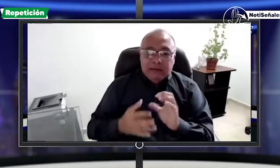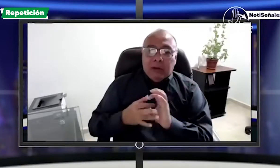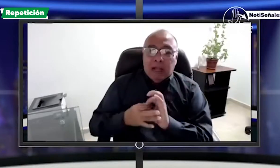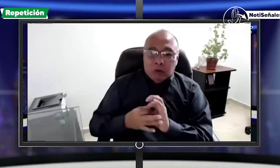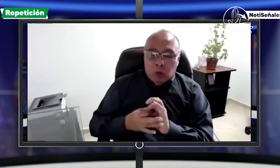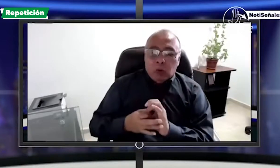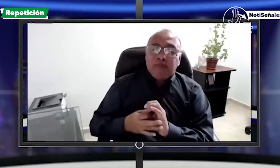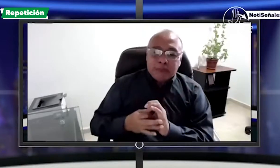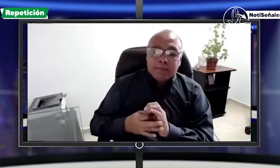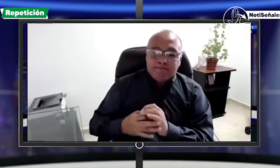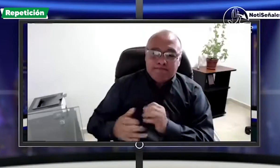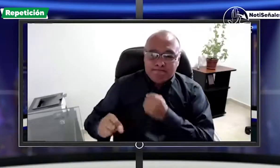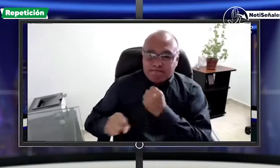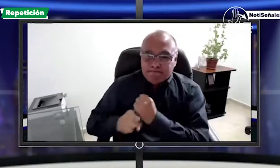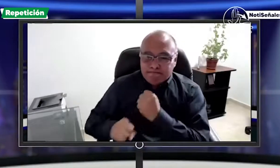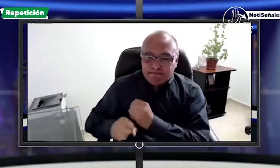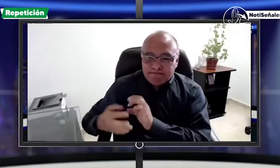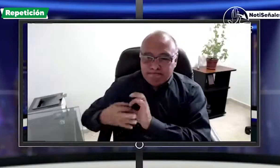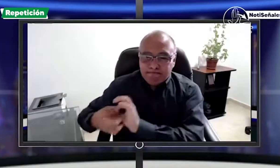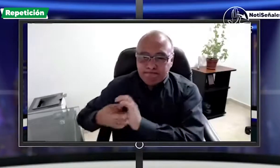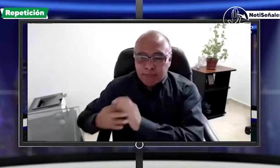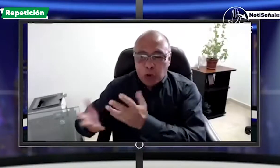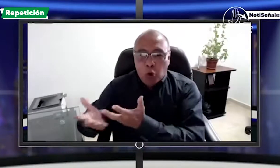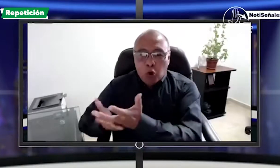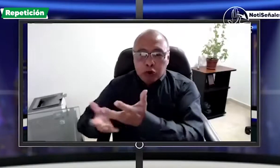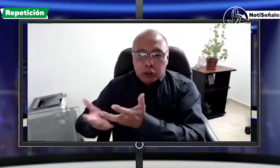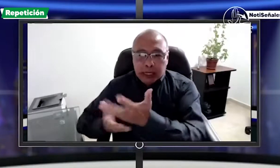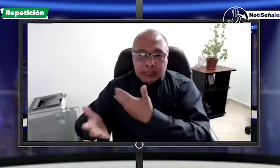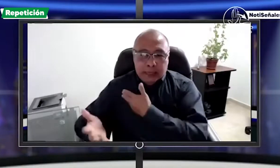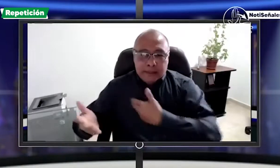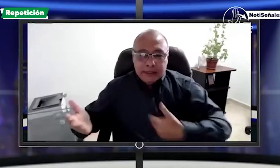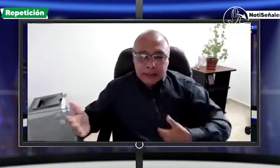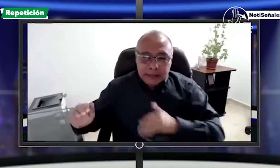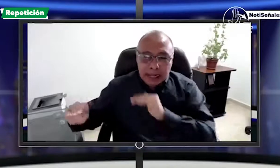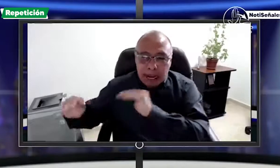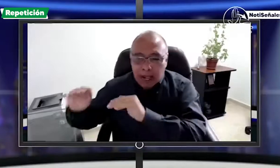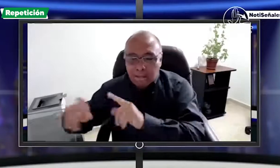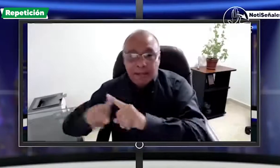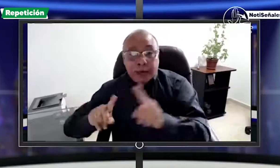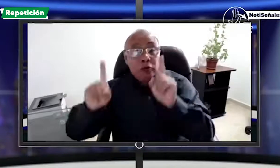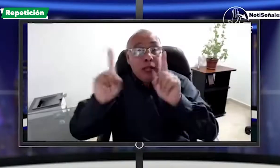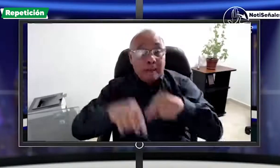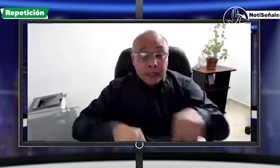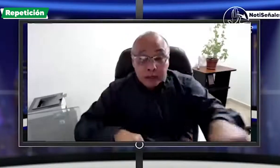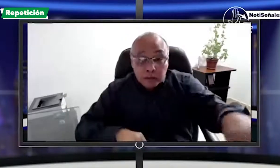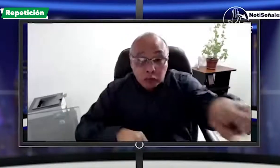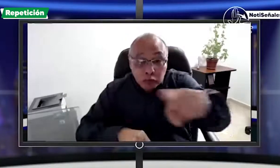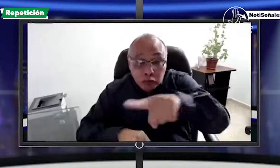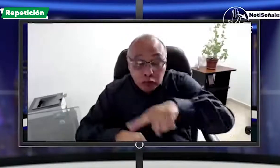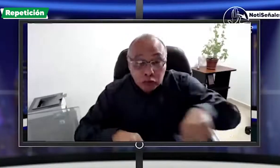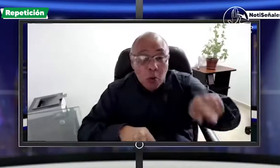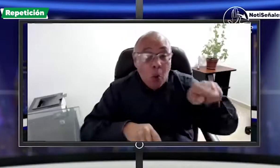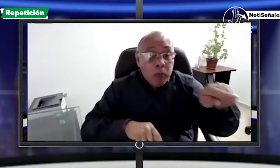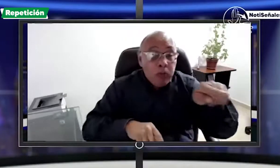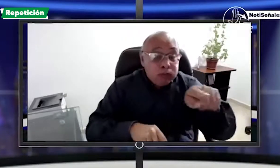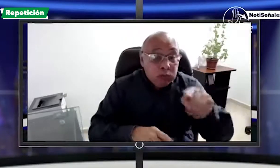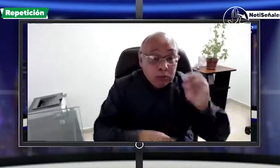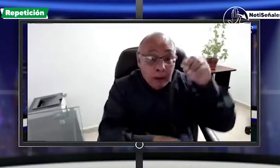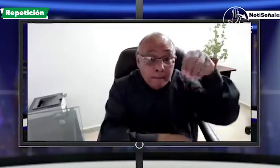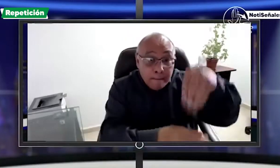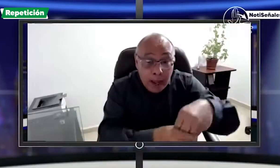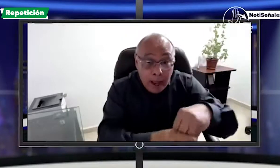Discapacidad Sobre Esta Toma De Conciencia Nosotros Como FENASCOL Estamos Trabajando Con La Consejería Presidencial